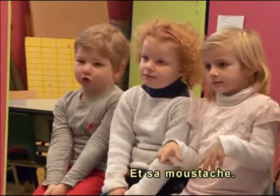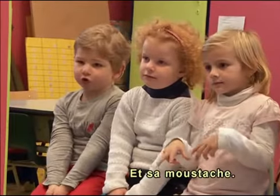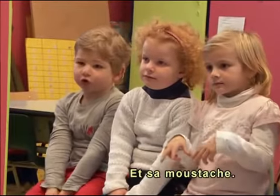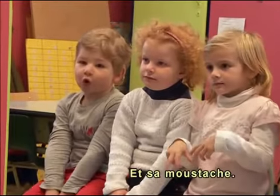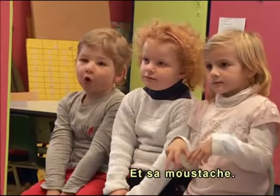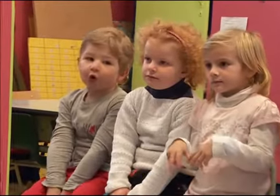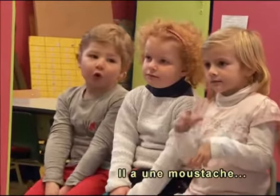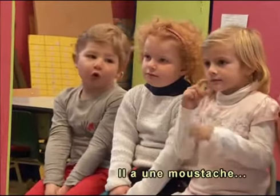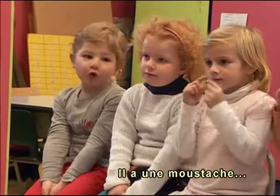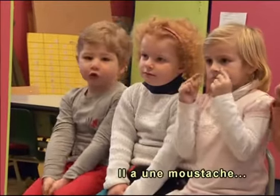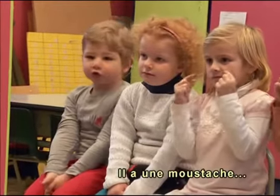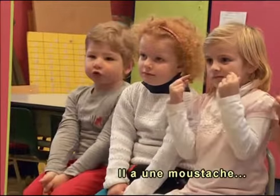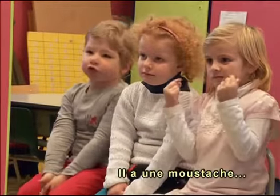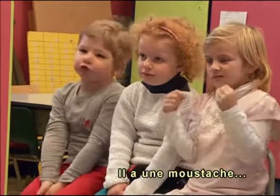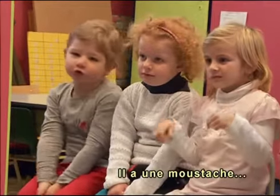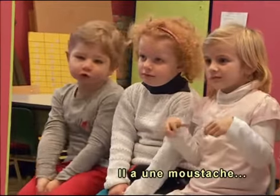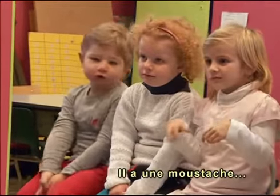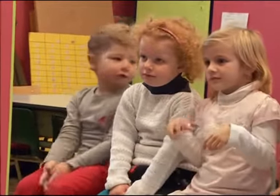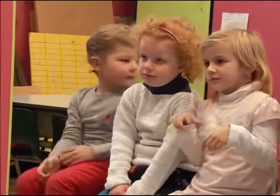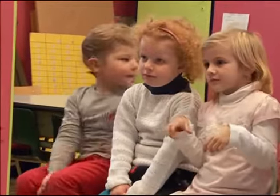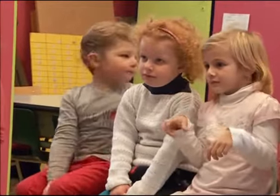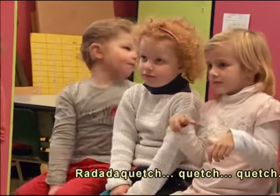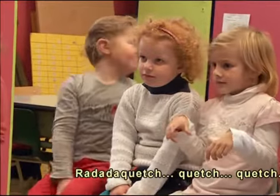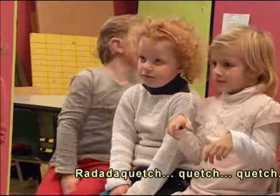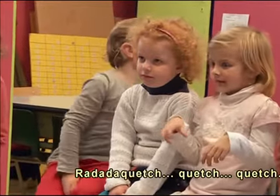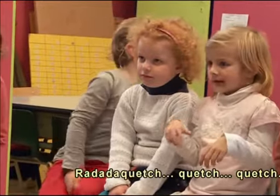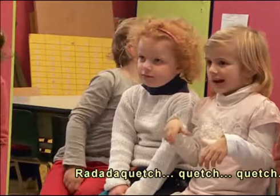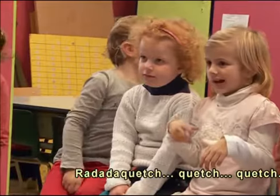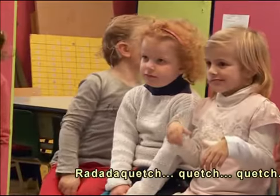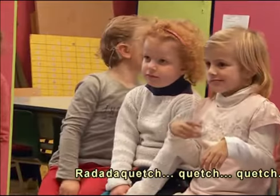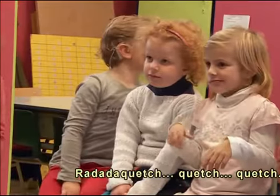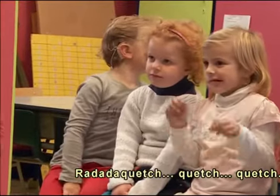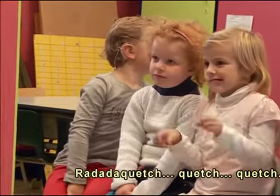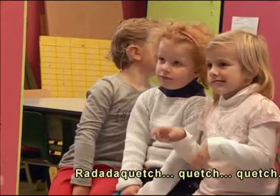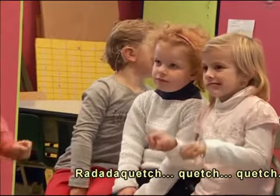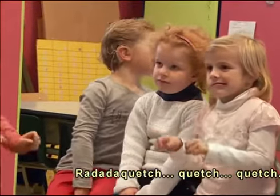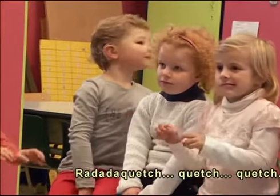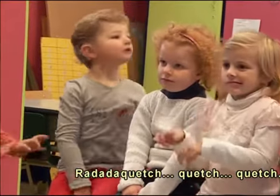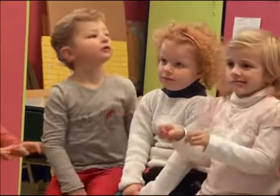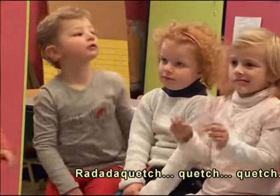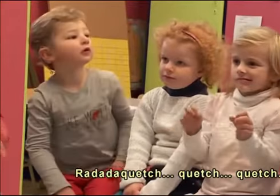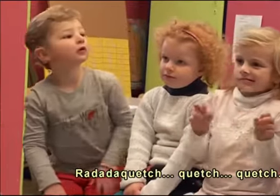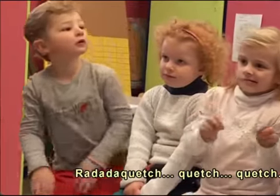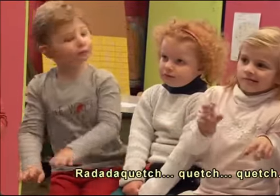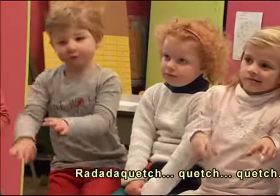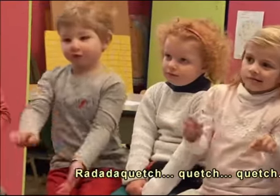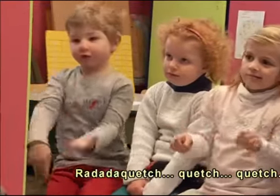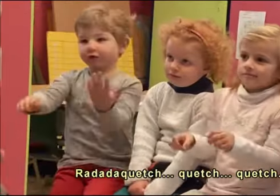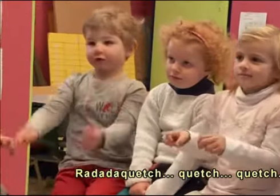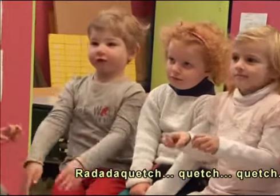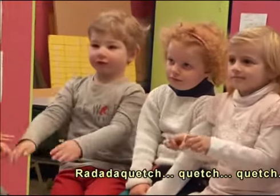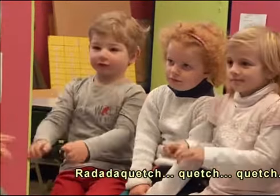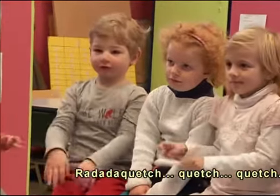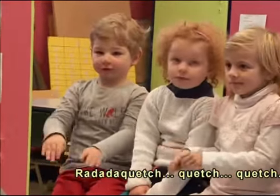Et sa moustache, bien qu'alors, il a une moustache. Oh, da quetch, quetch, quetch. Oh, da